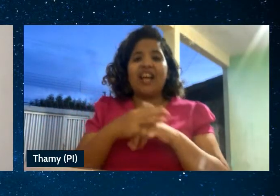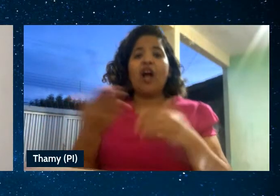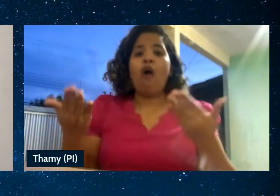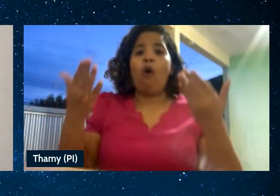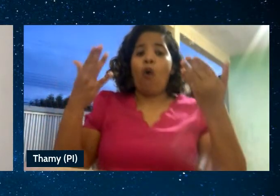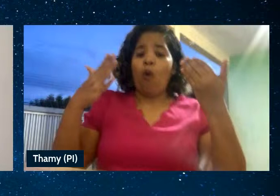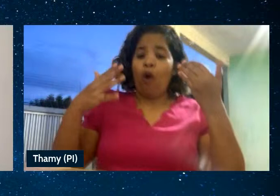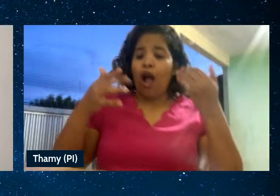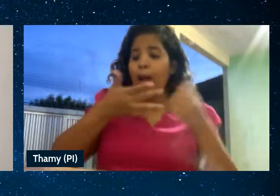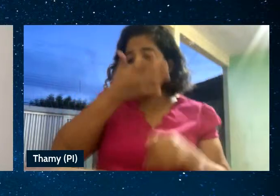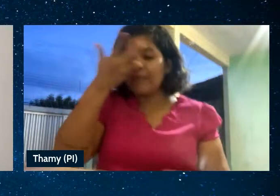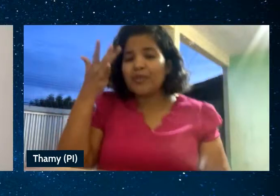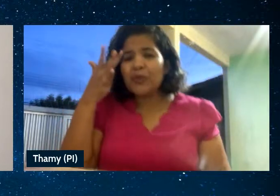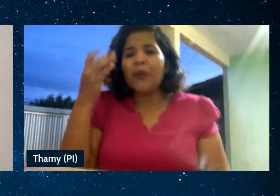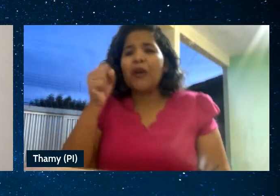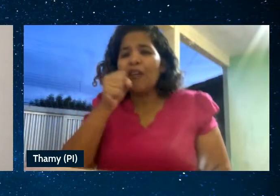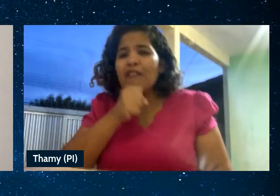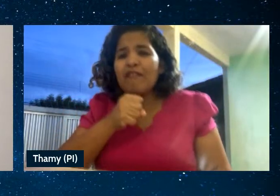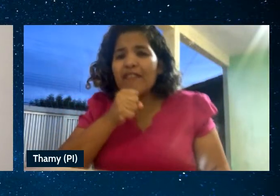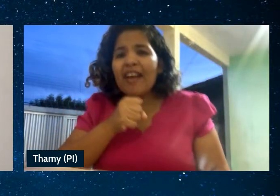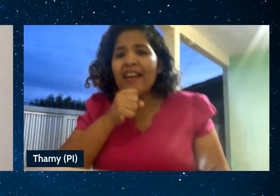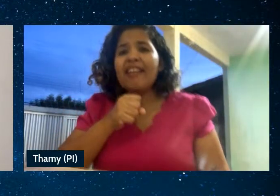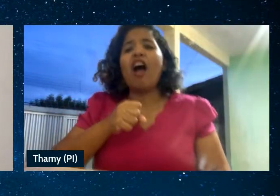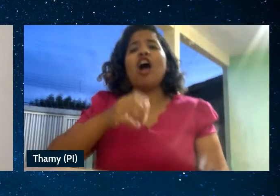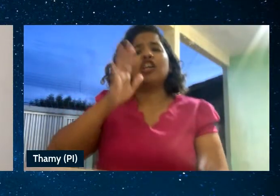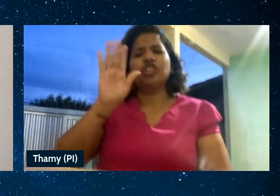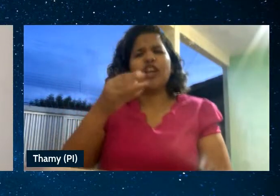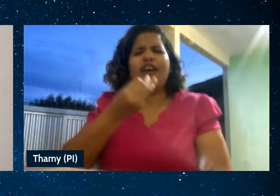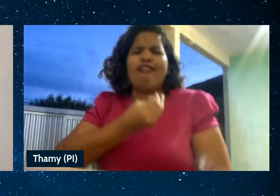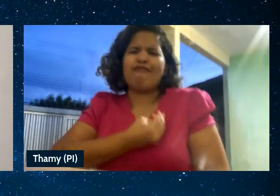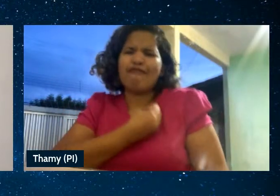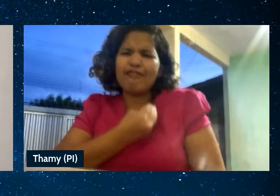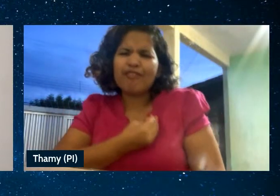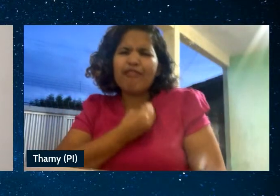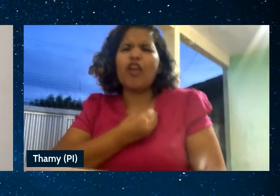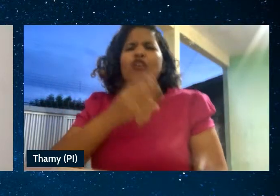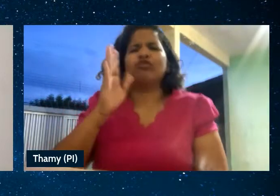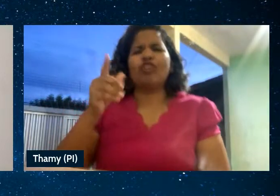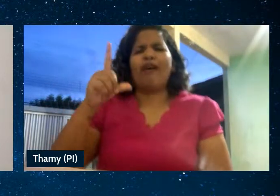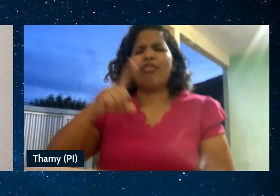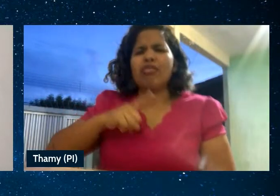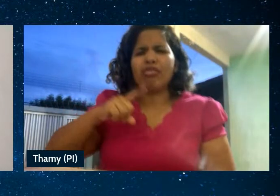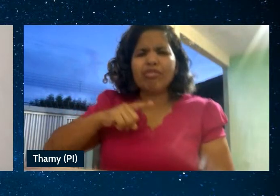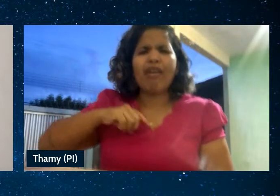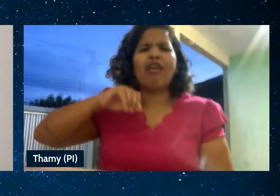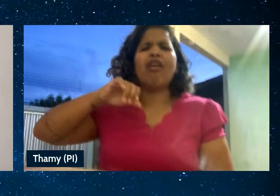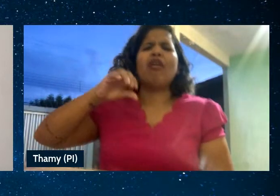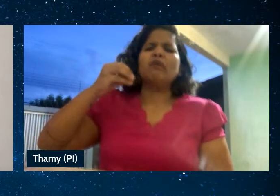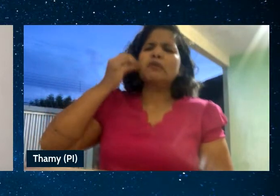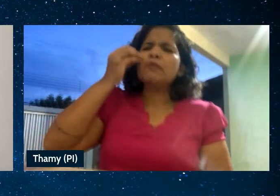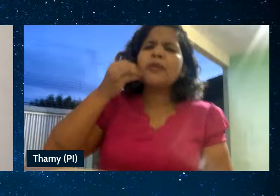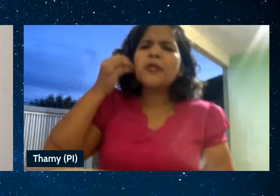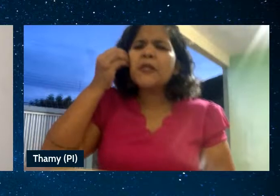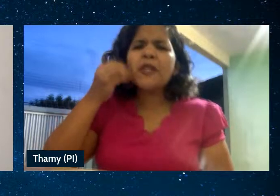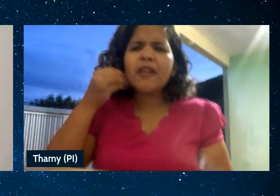experiências é campo de Sabedoria a serviço da vida